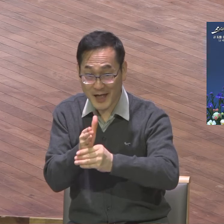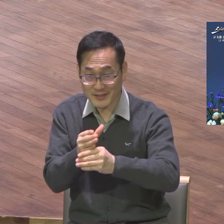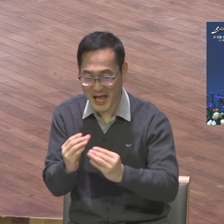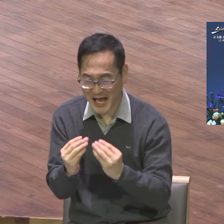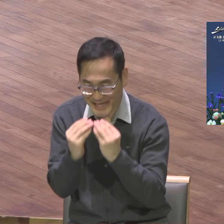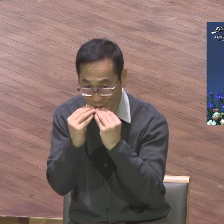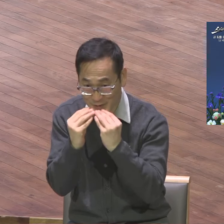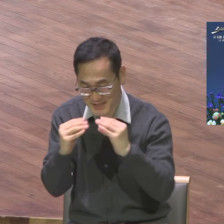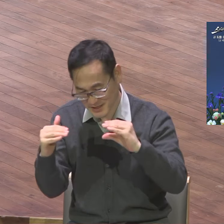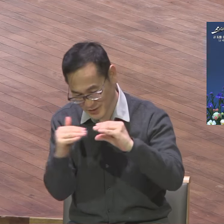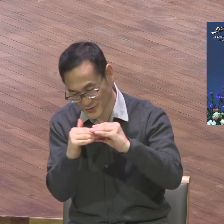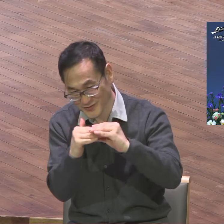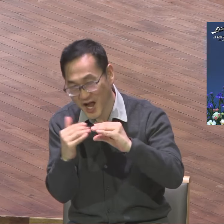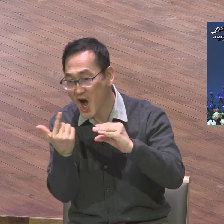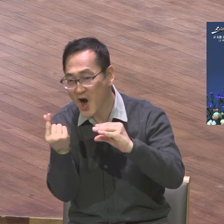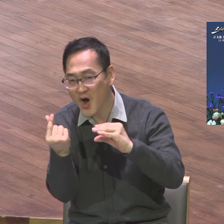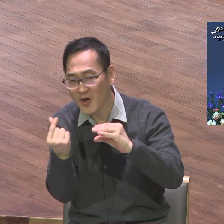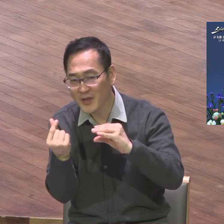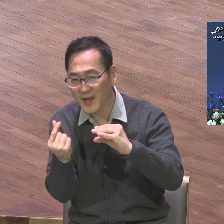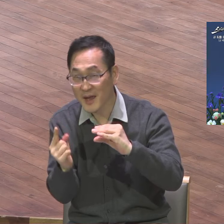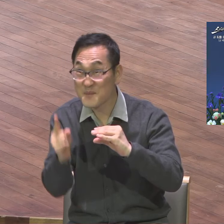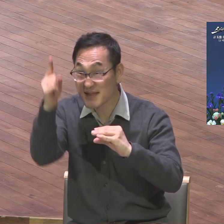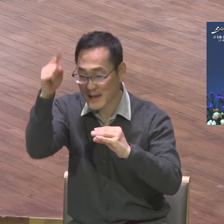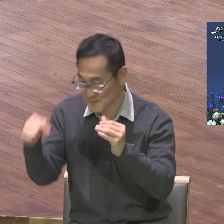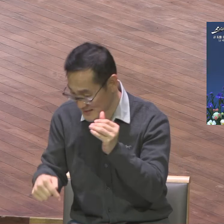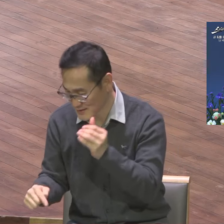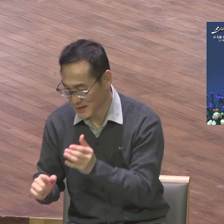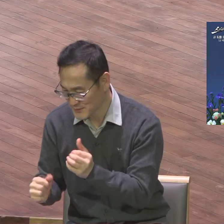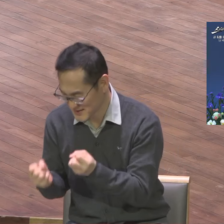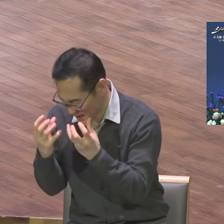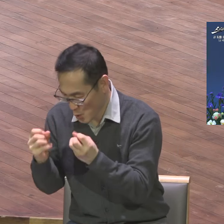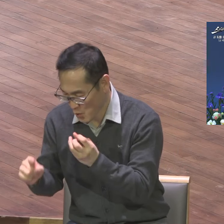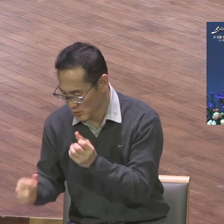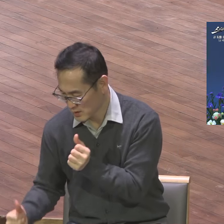그러니까 뭐 밑에 부하들은 막 치고 올라오지.